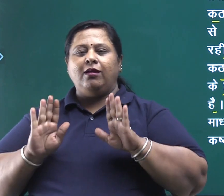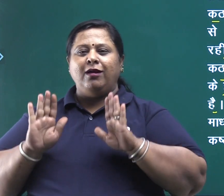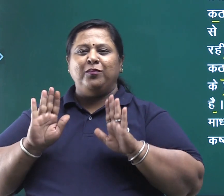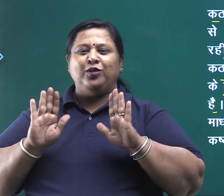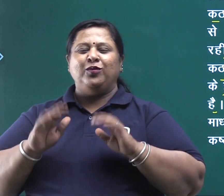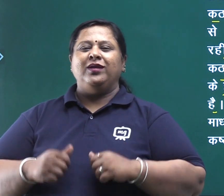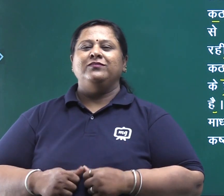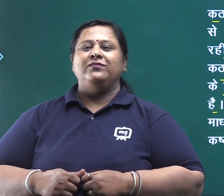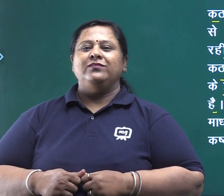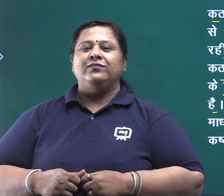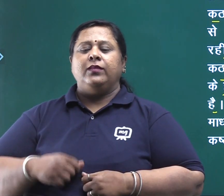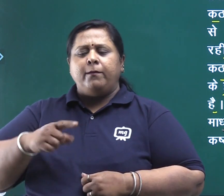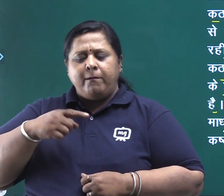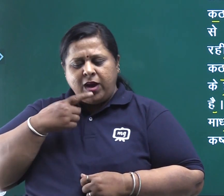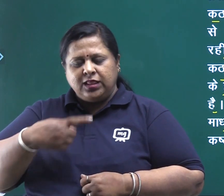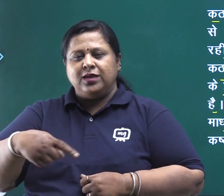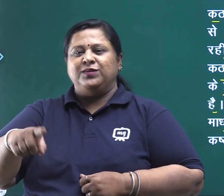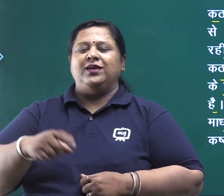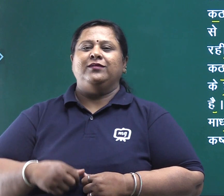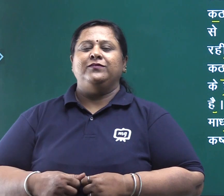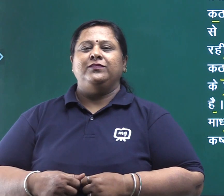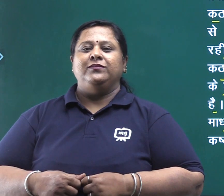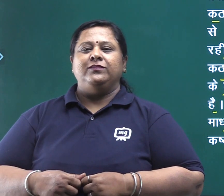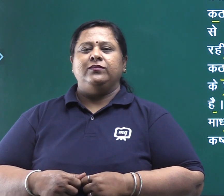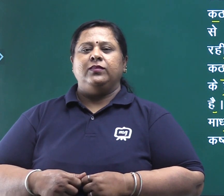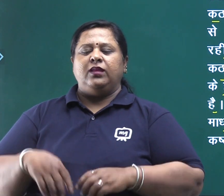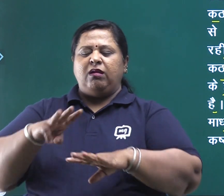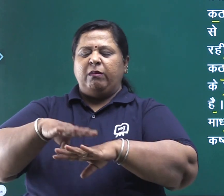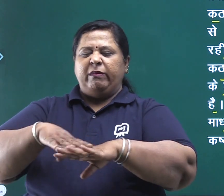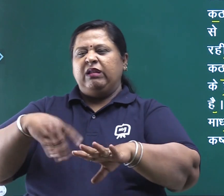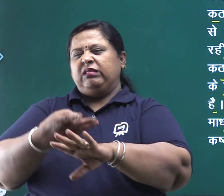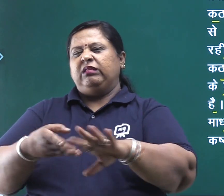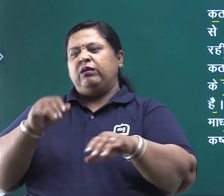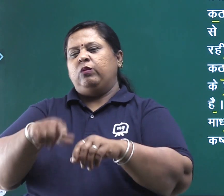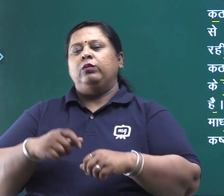कठपुतलियों के माध्यम से पराधीनता को